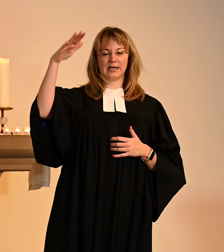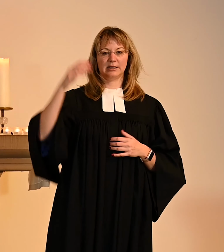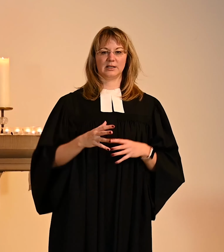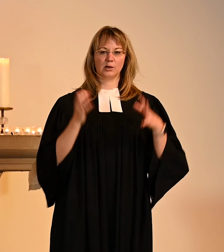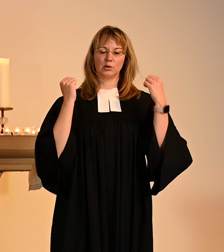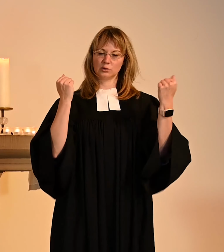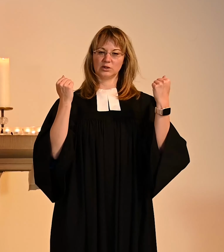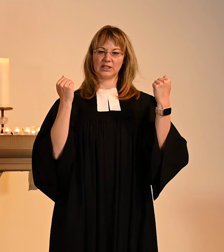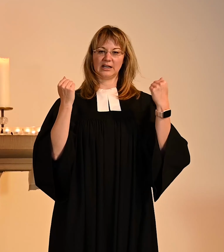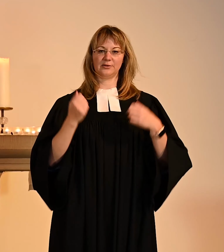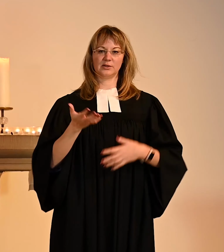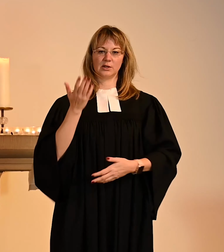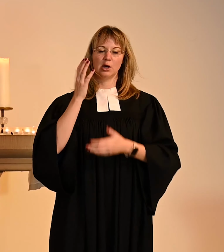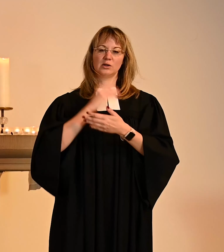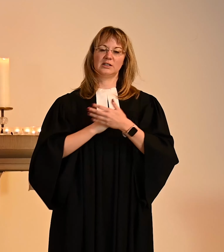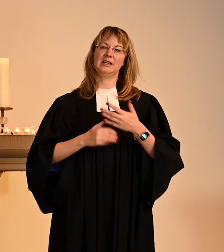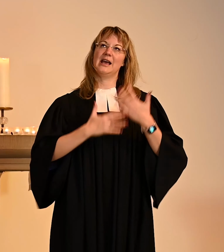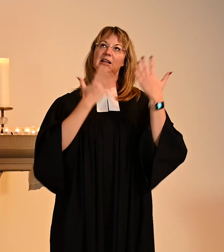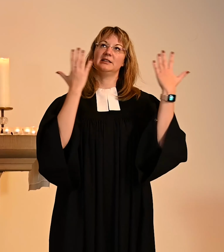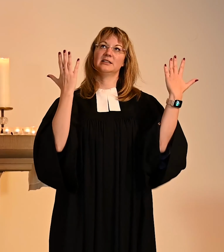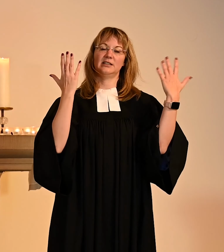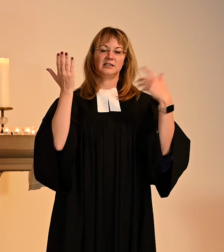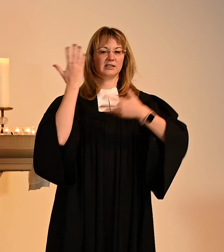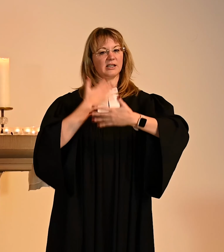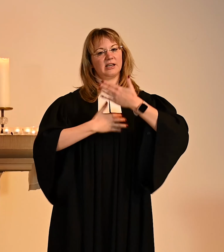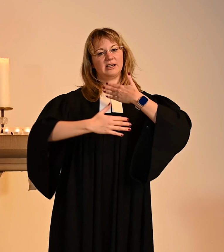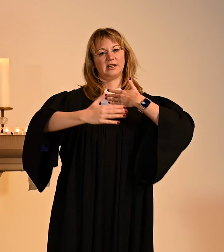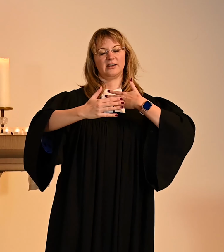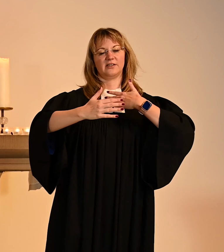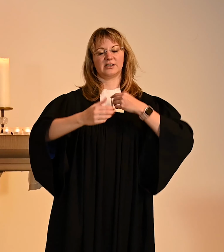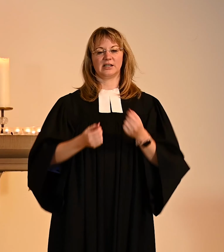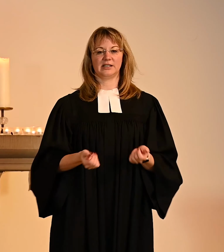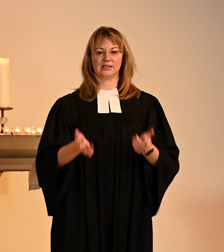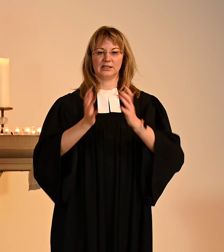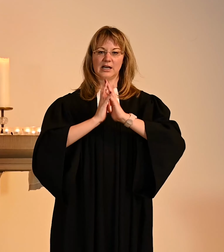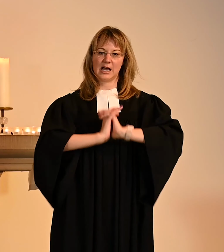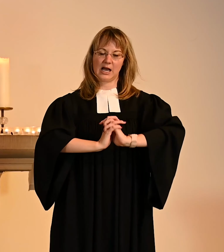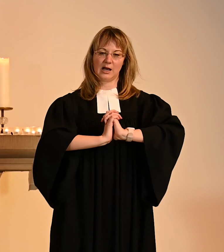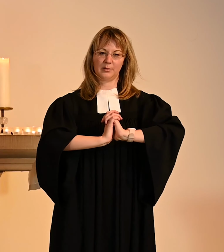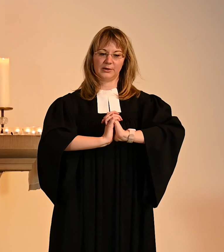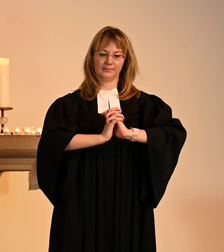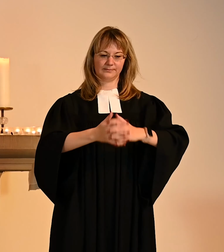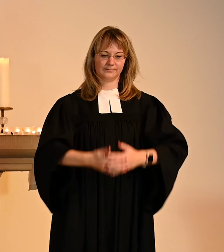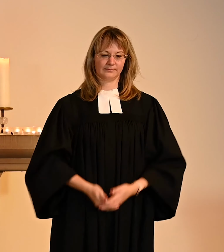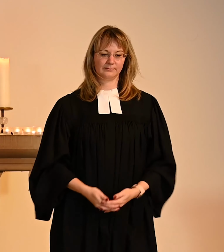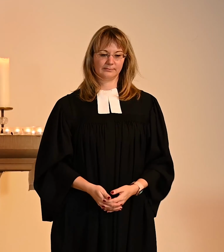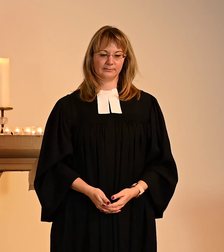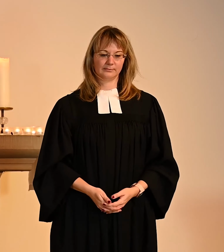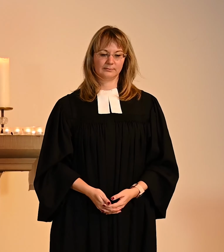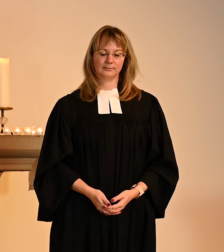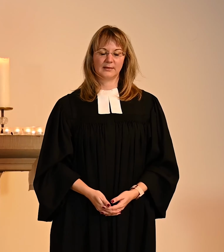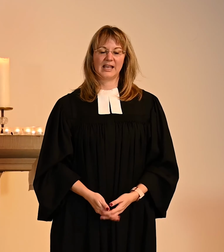das Reich und die Kraft und die Herrlichkeit in Ewigkeit. Amen.